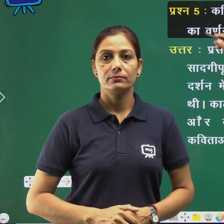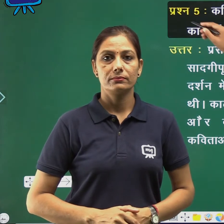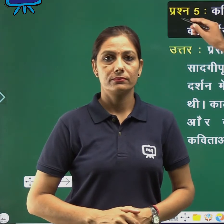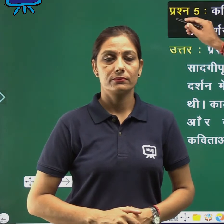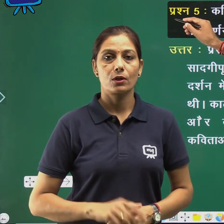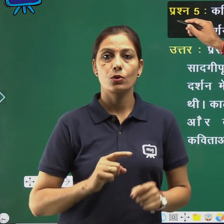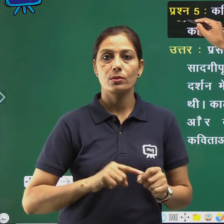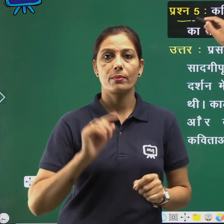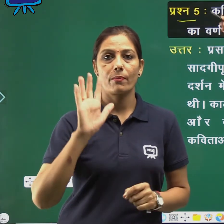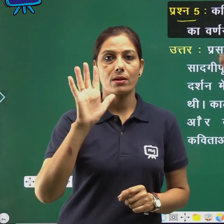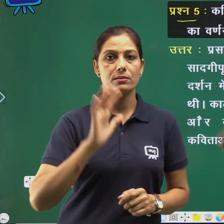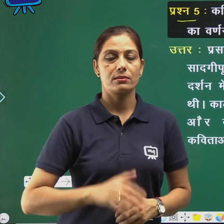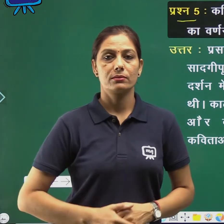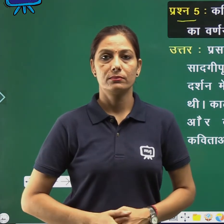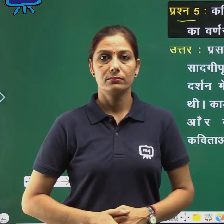प्रश्न 5,